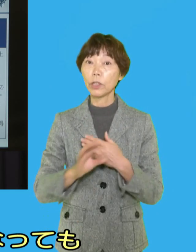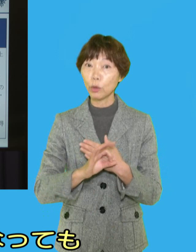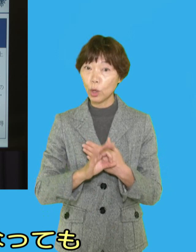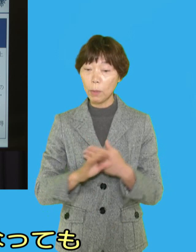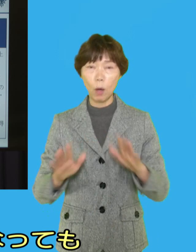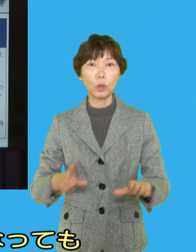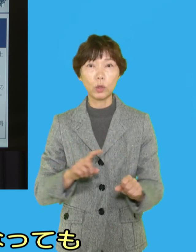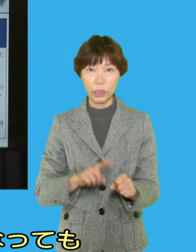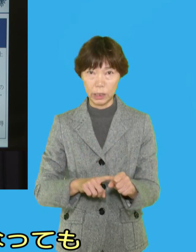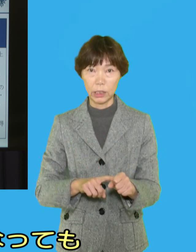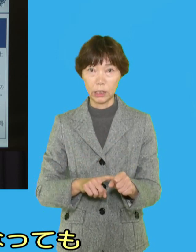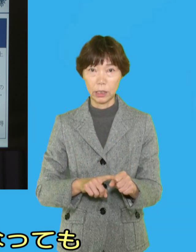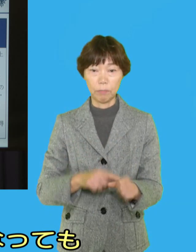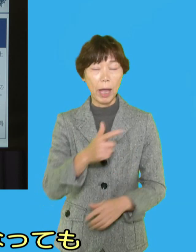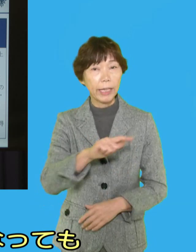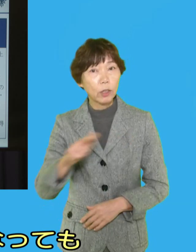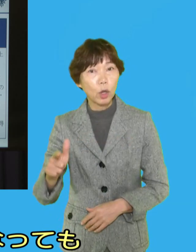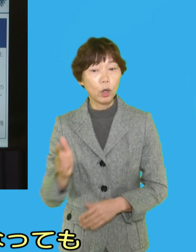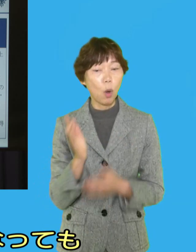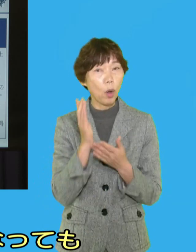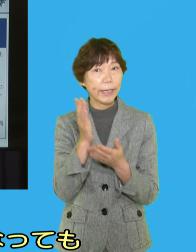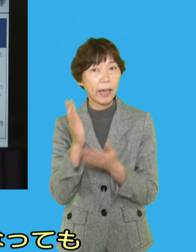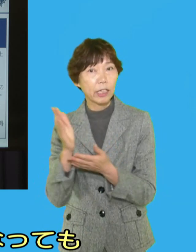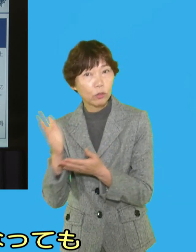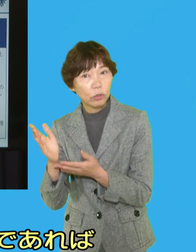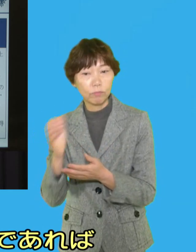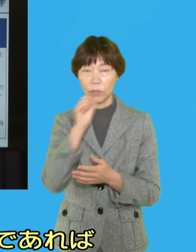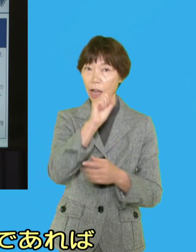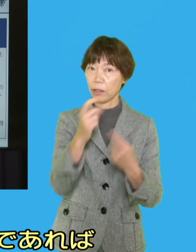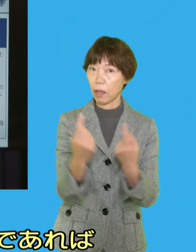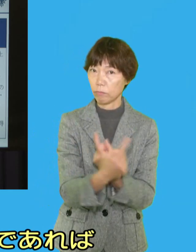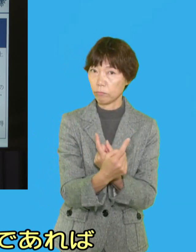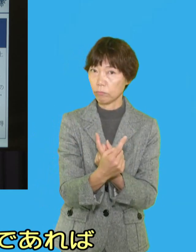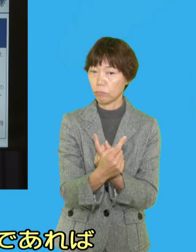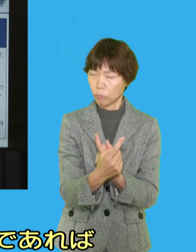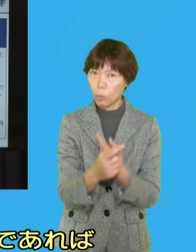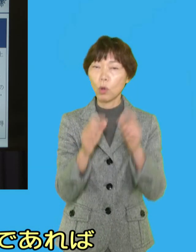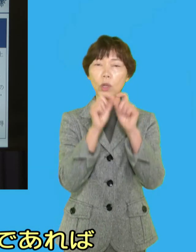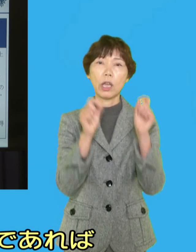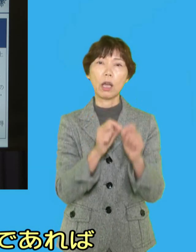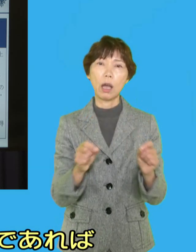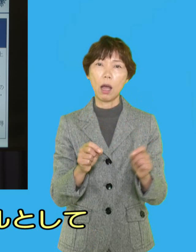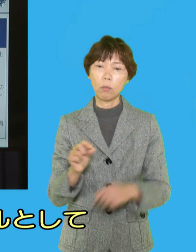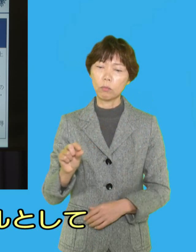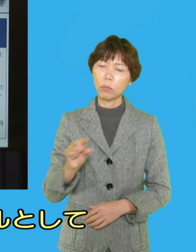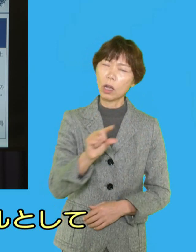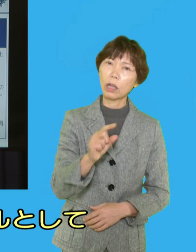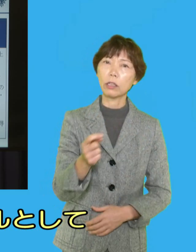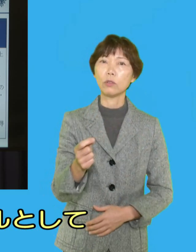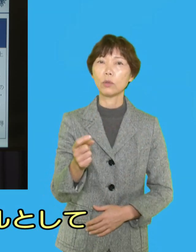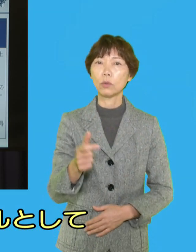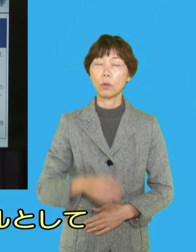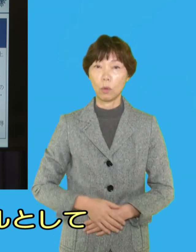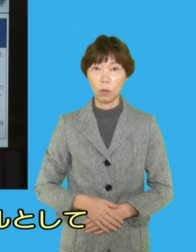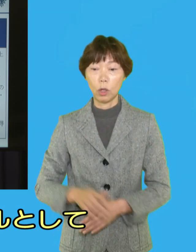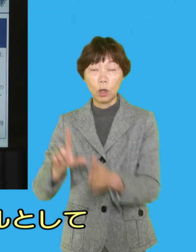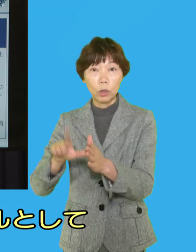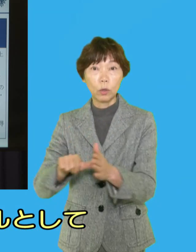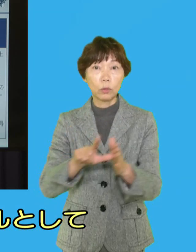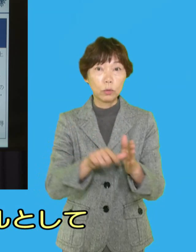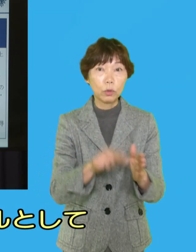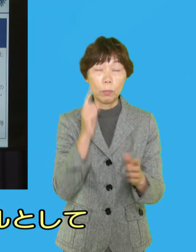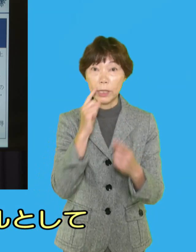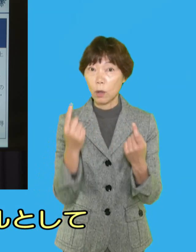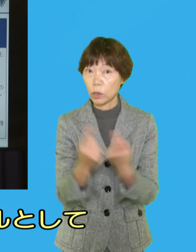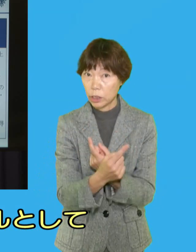年は、まあ、いろいろと、まあ、ヒアリングを行ったり改善を行っても、まあ、数パーセントしか上がらなかったということであれば、まあ、その都度見直してですね、